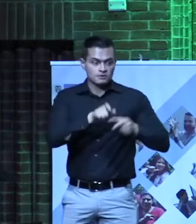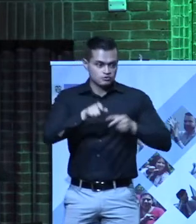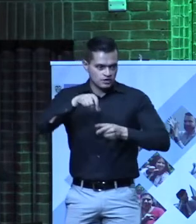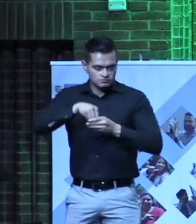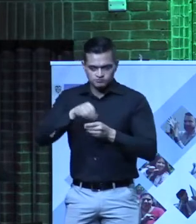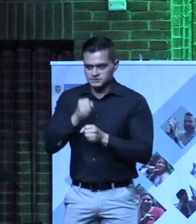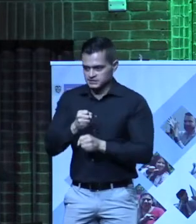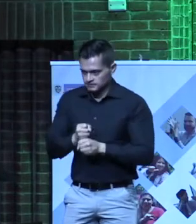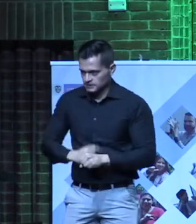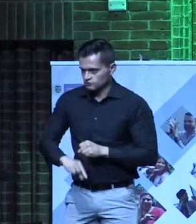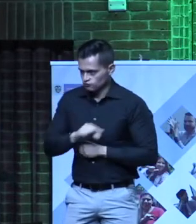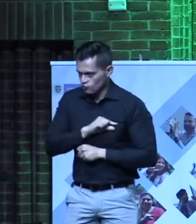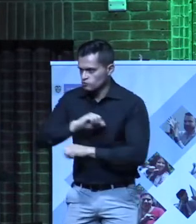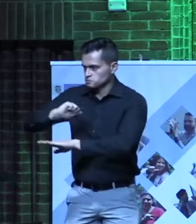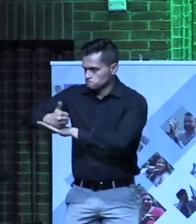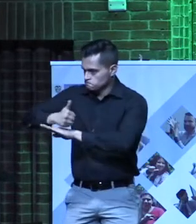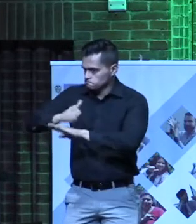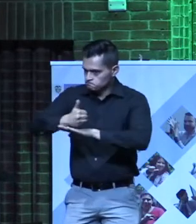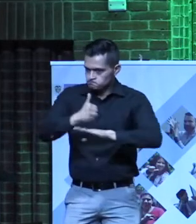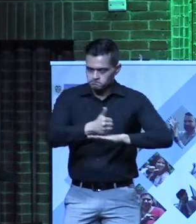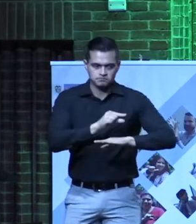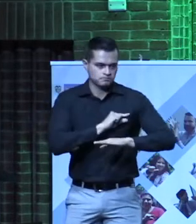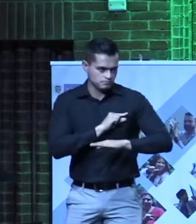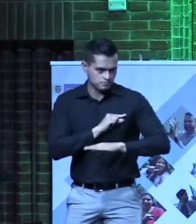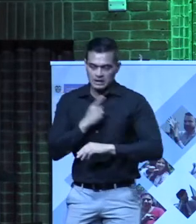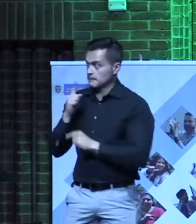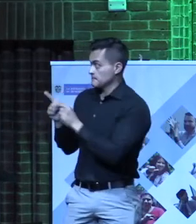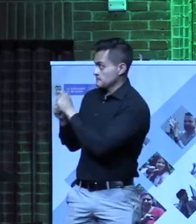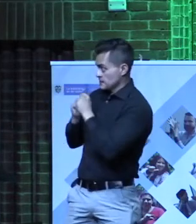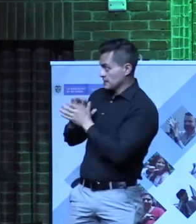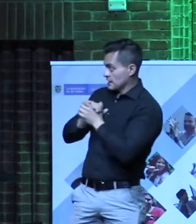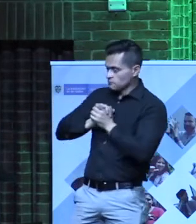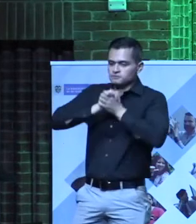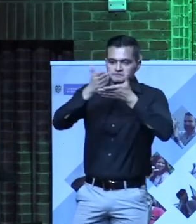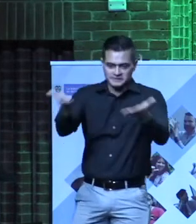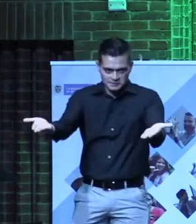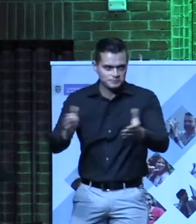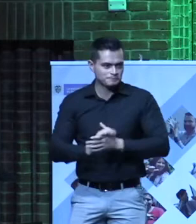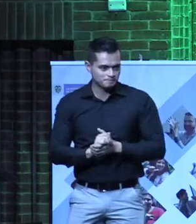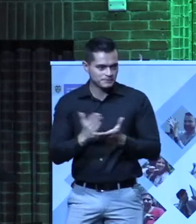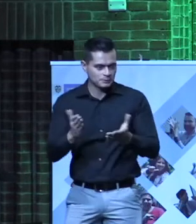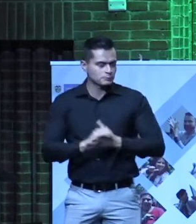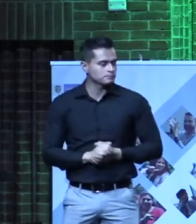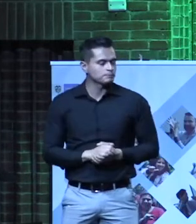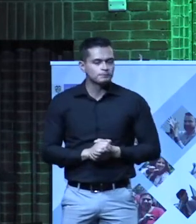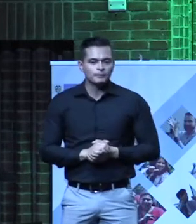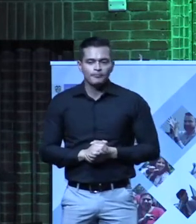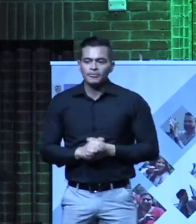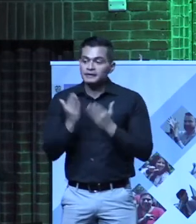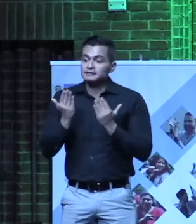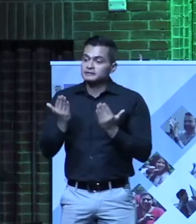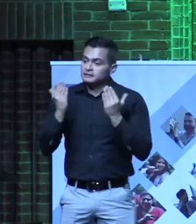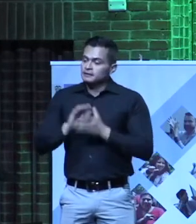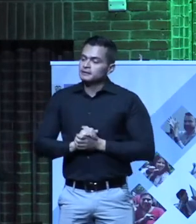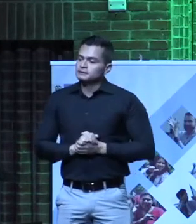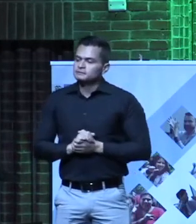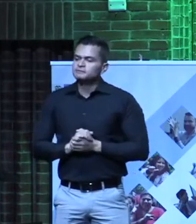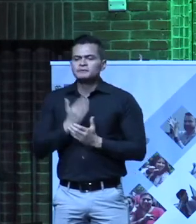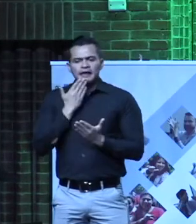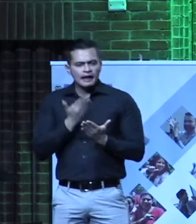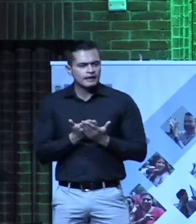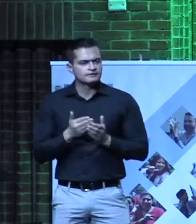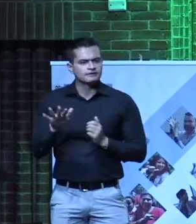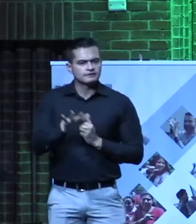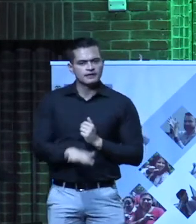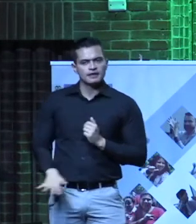INSOR, a las directivas en particular del INSOR. Sea la oportunidad también para agradecer pues, este espacio que